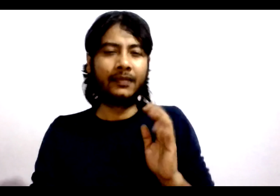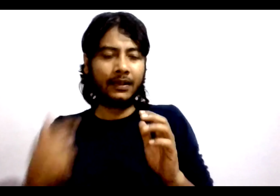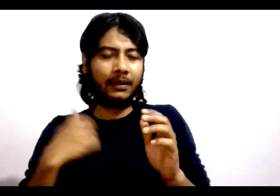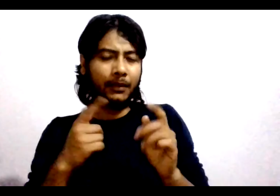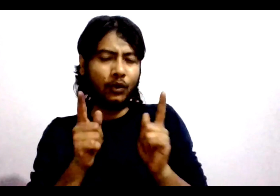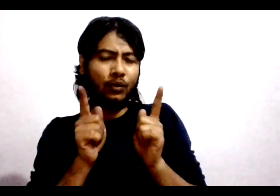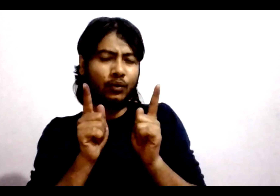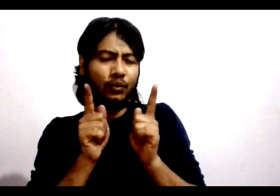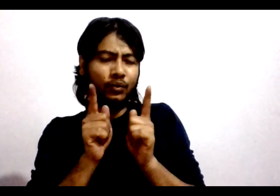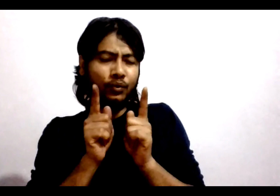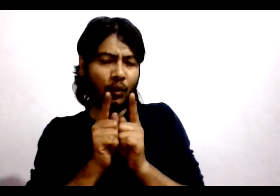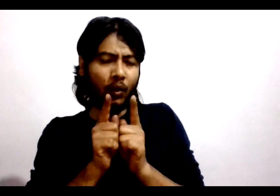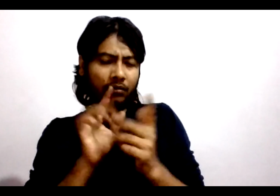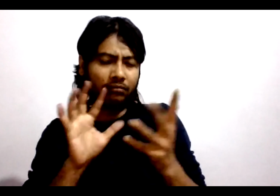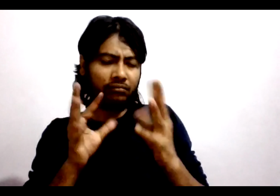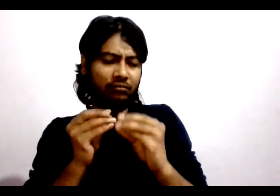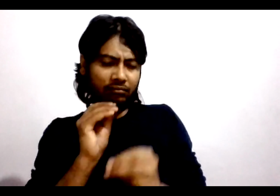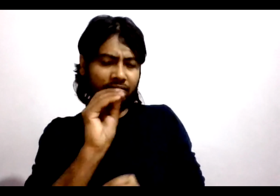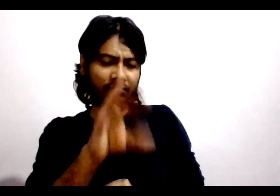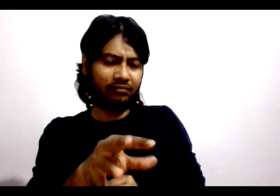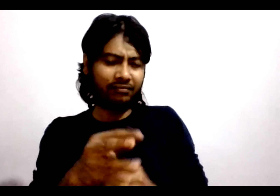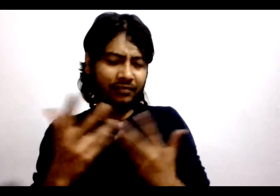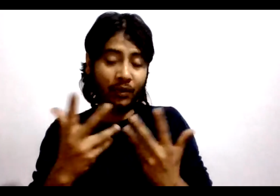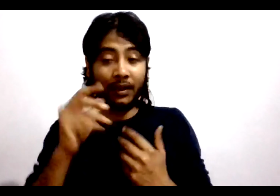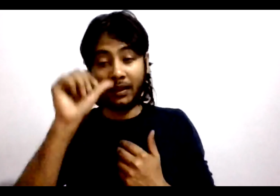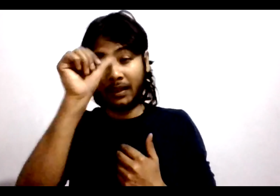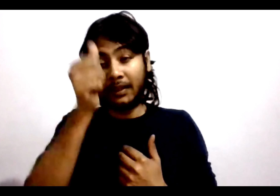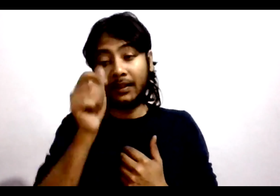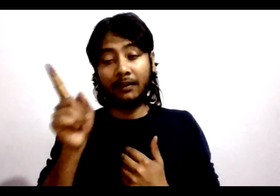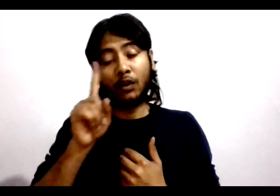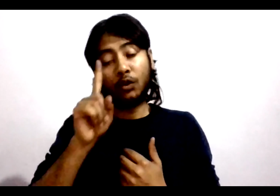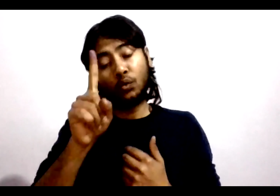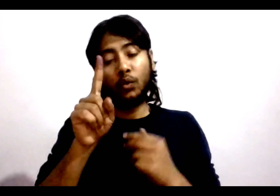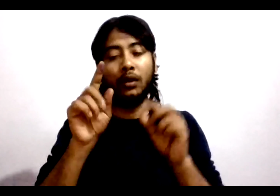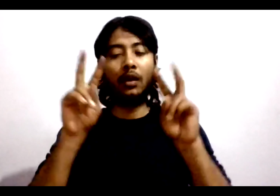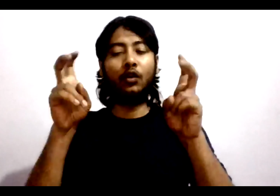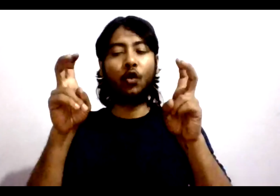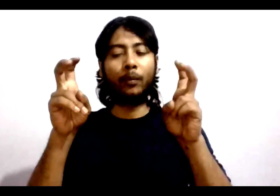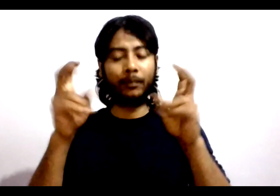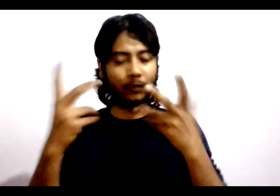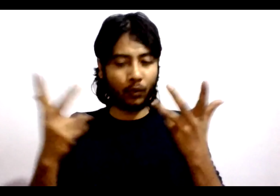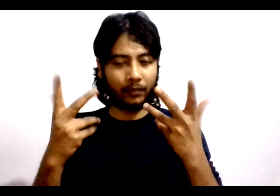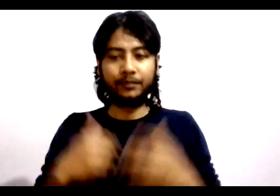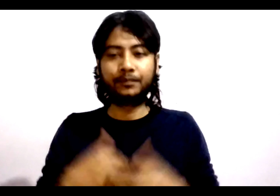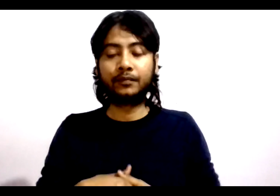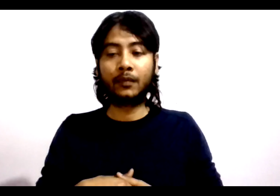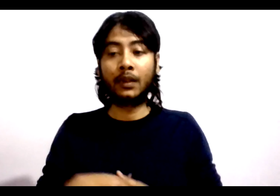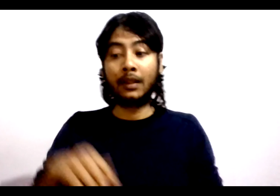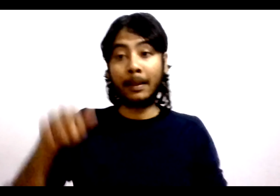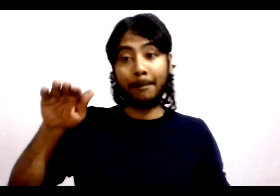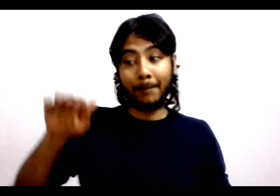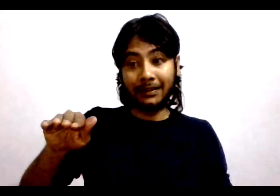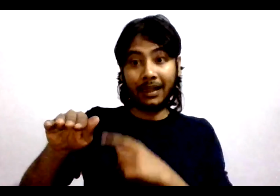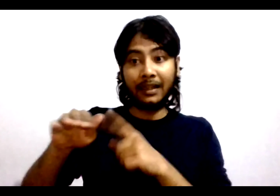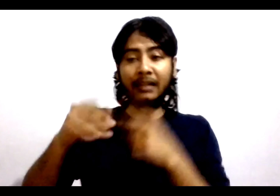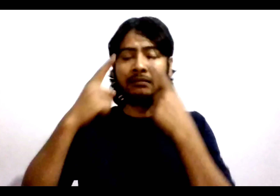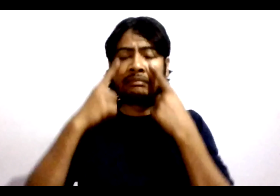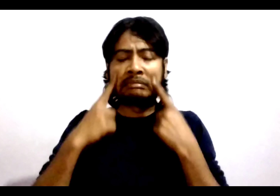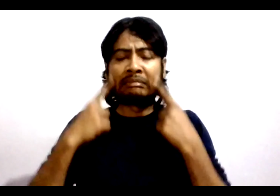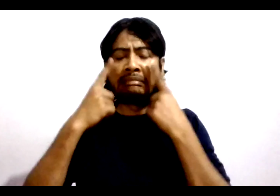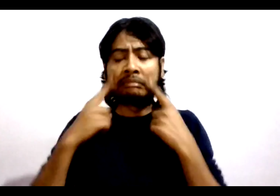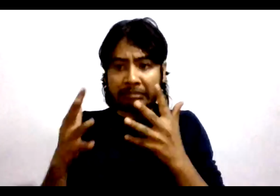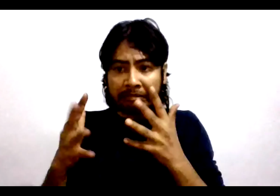में कहूँ, नक्शल में कहूँ तो, और हिंदी में एक बड़ी अच्छी कहावत है कि बच्चा जब तक नहीं रोता है, माँ भी उसको दूध नहीं पिलाती